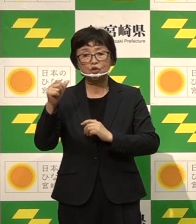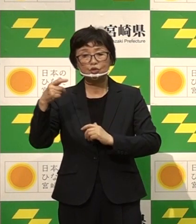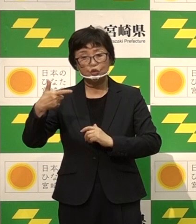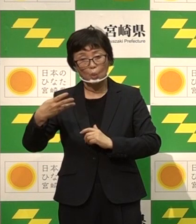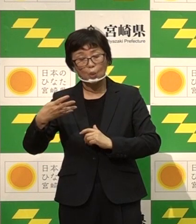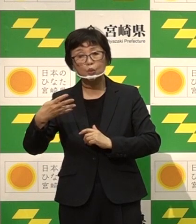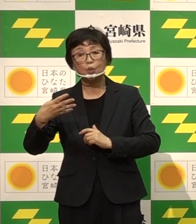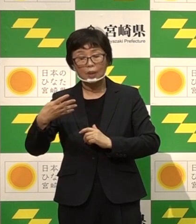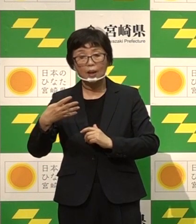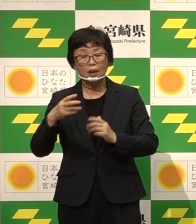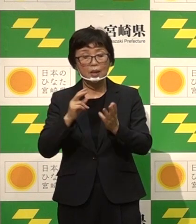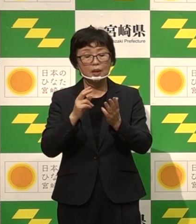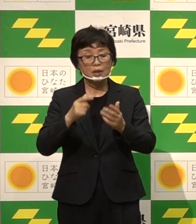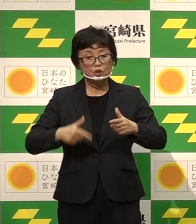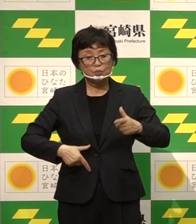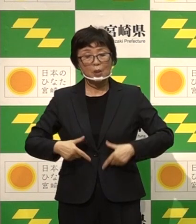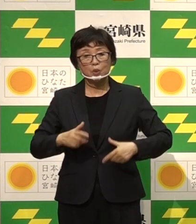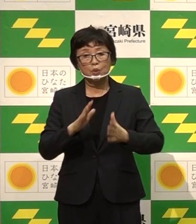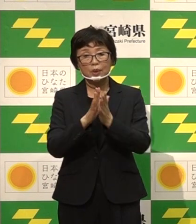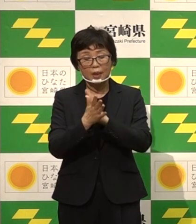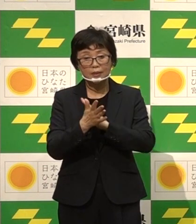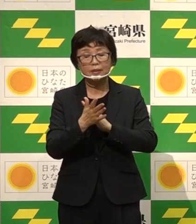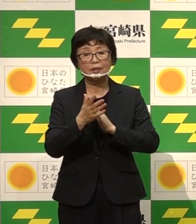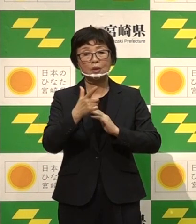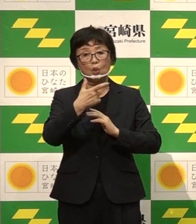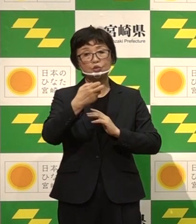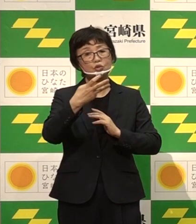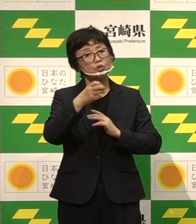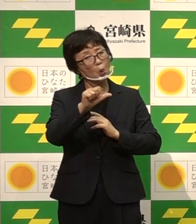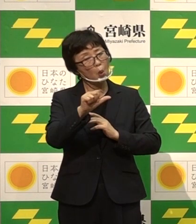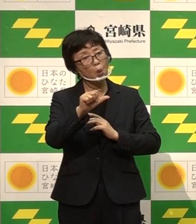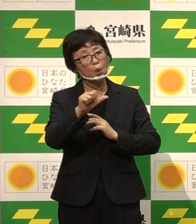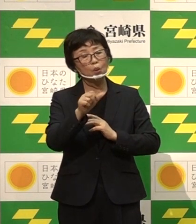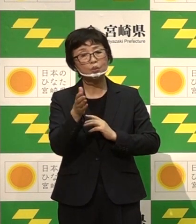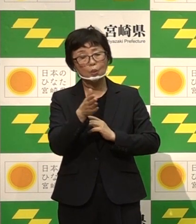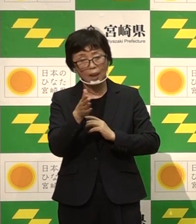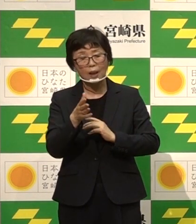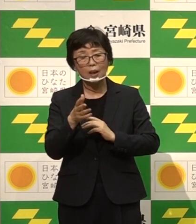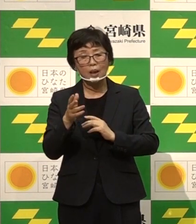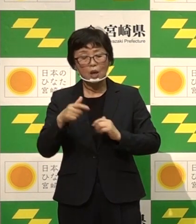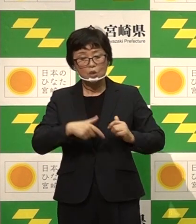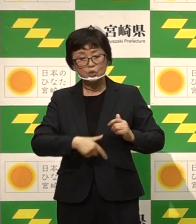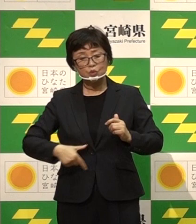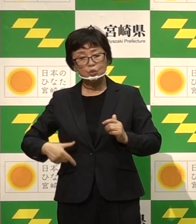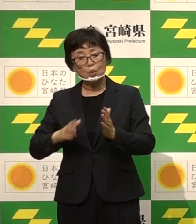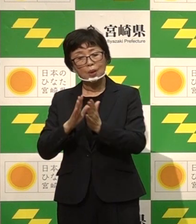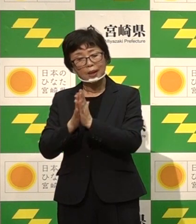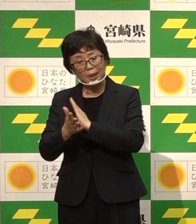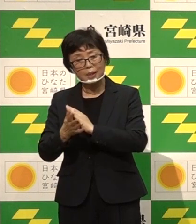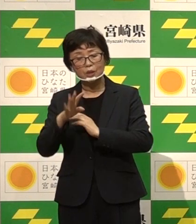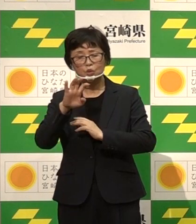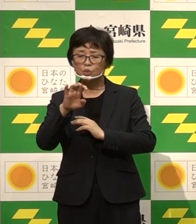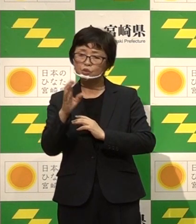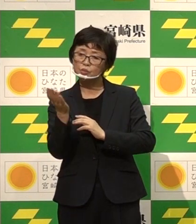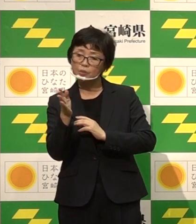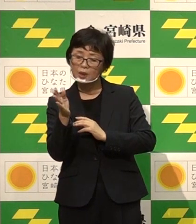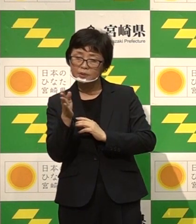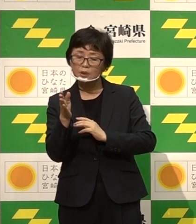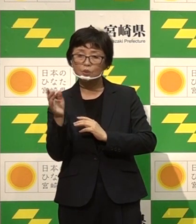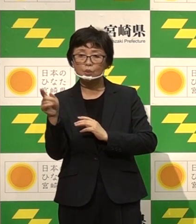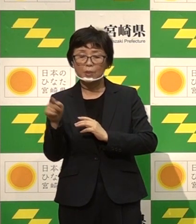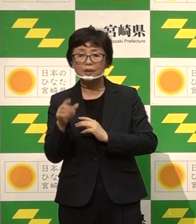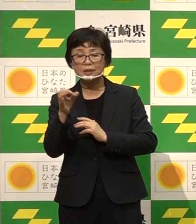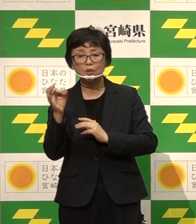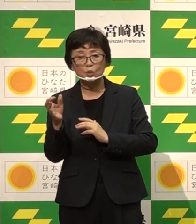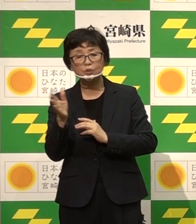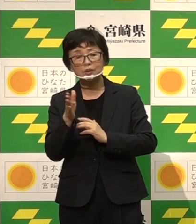ですね、で熊本などが65、福岡が40数%というような状況